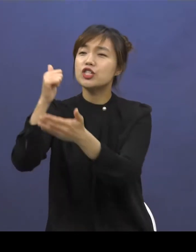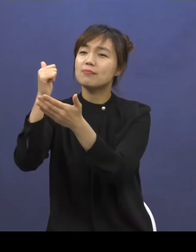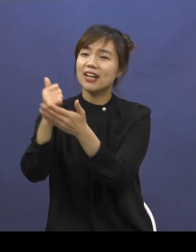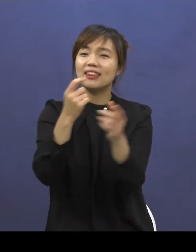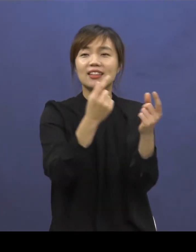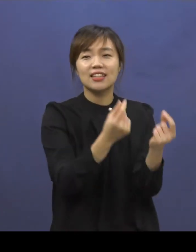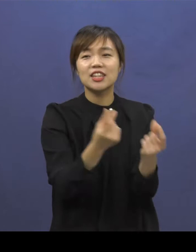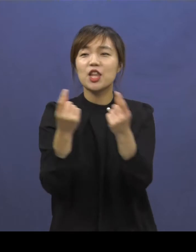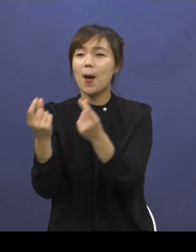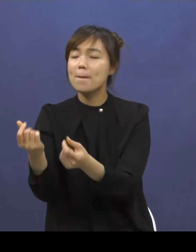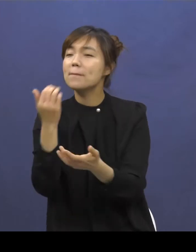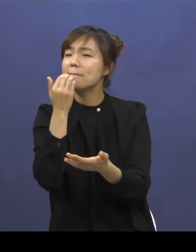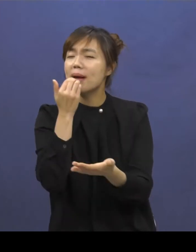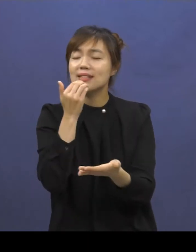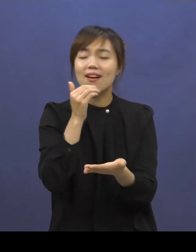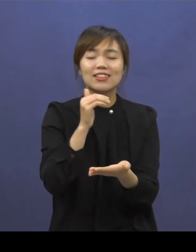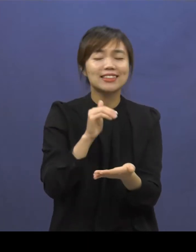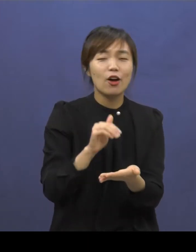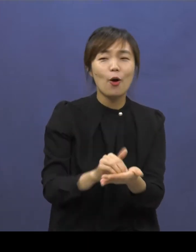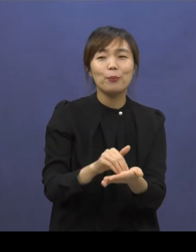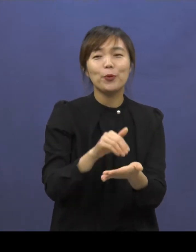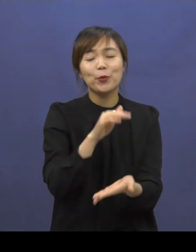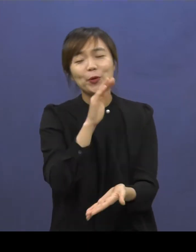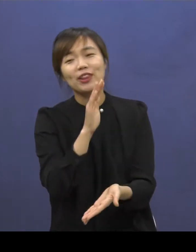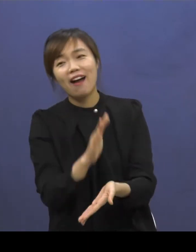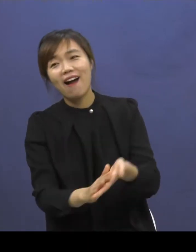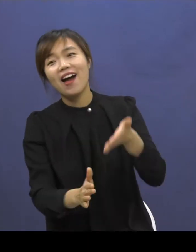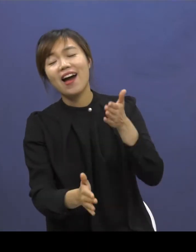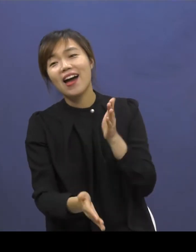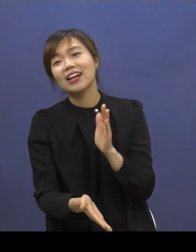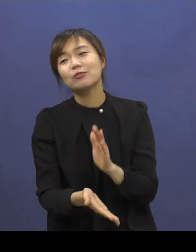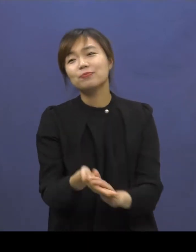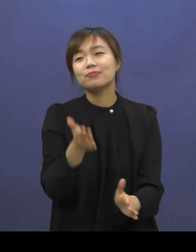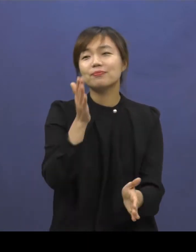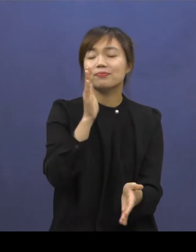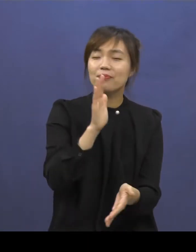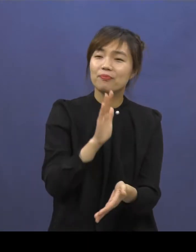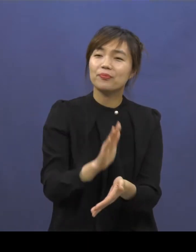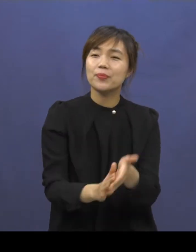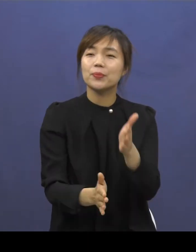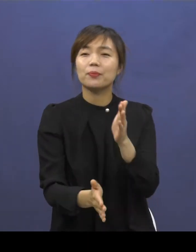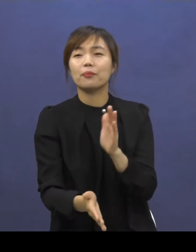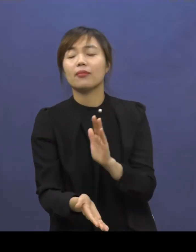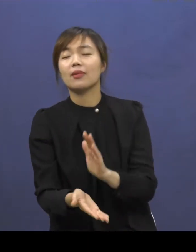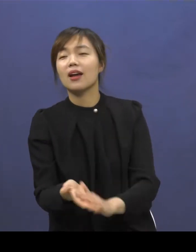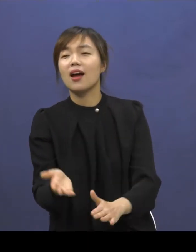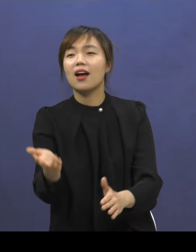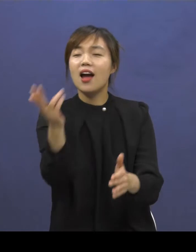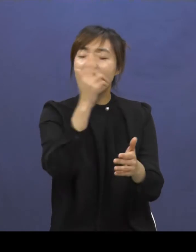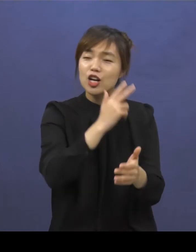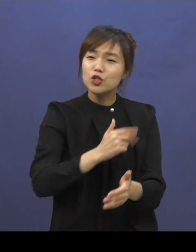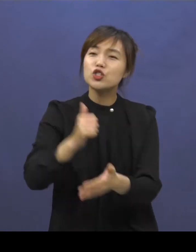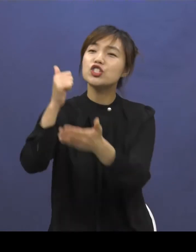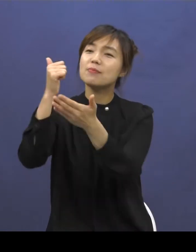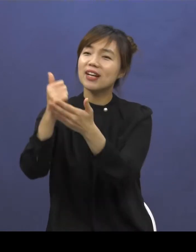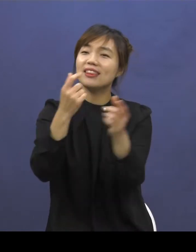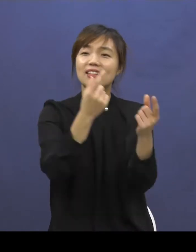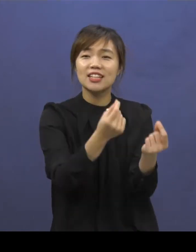같은 반성은 없도다 주님 같은 반성은 없도다. 주님